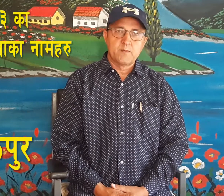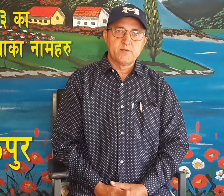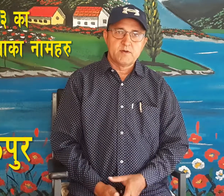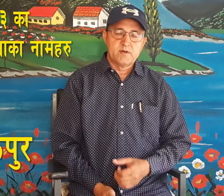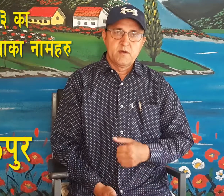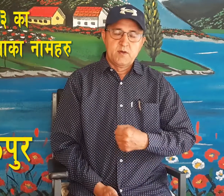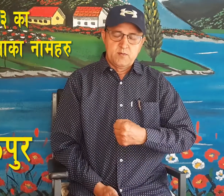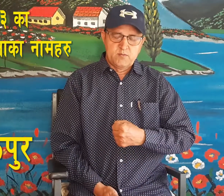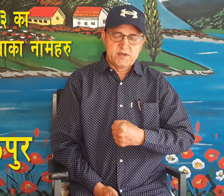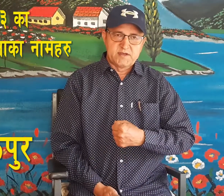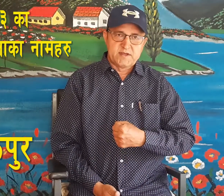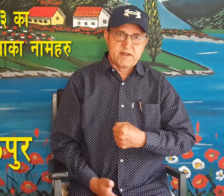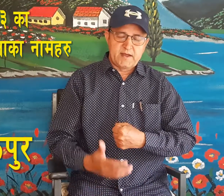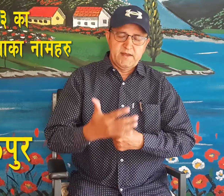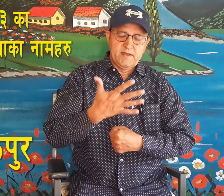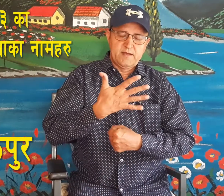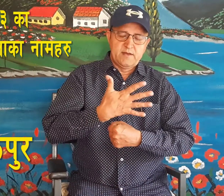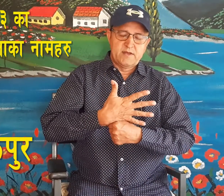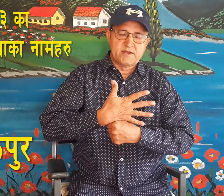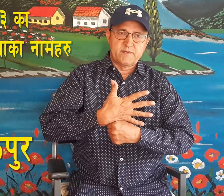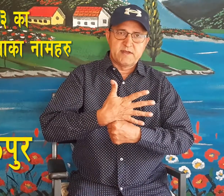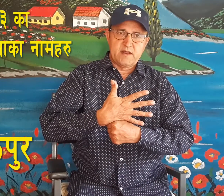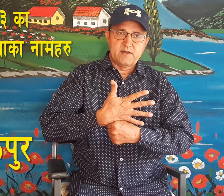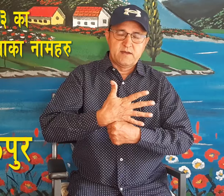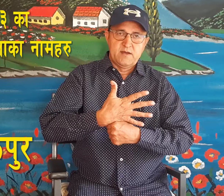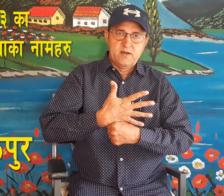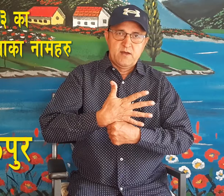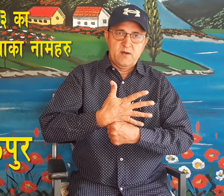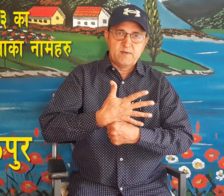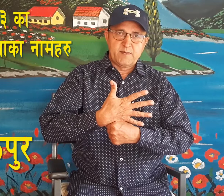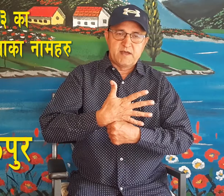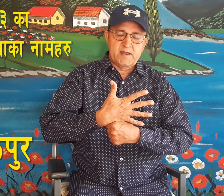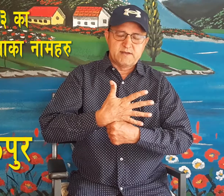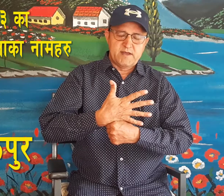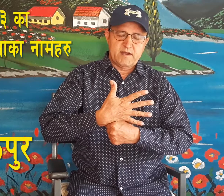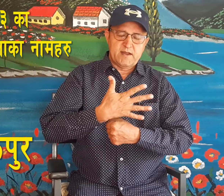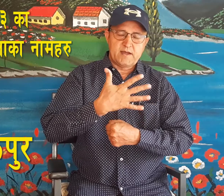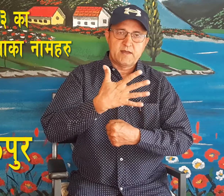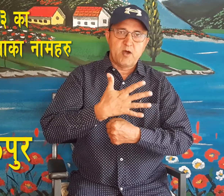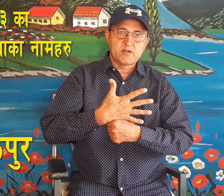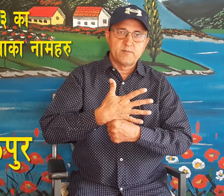भक्तपुर मुठी यसरी राख्ने, यसरी फिँजाएर, अम्ला फिँजाएर चाहिँ ठ्याक्का राख्ने, भक्तपुर,